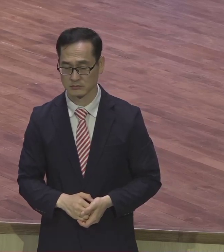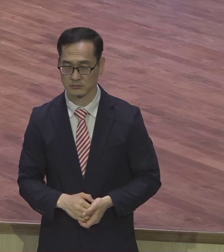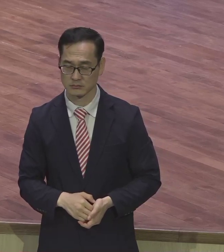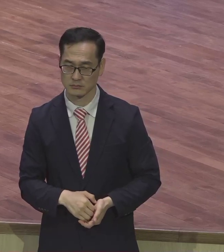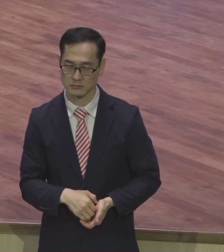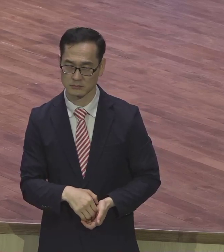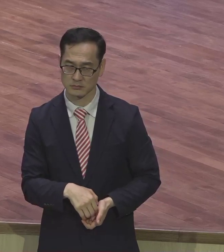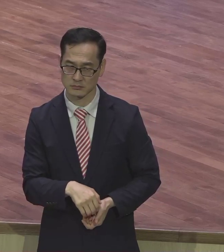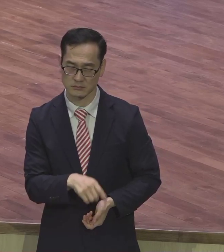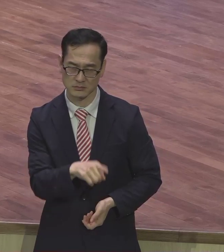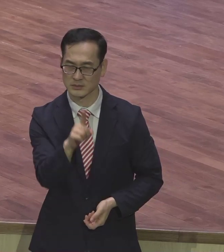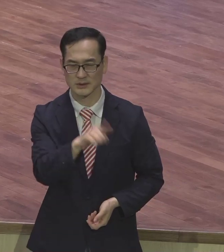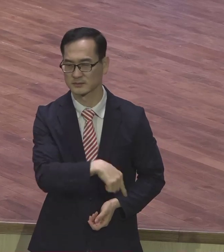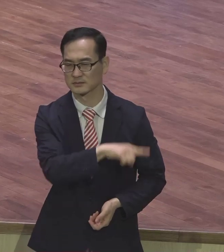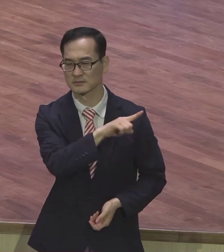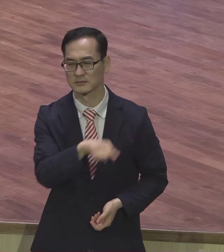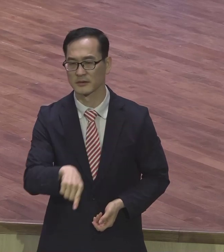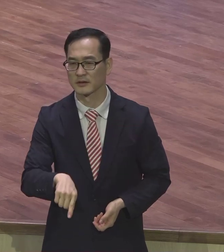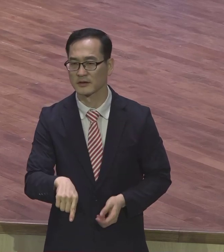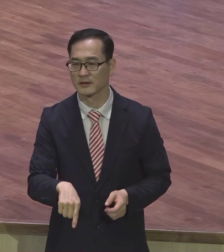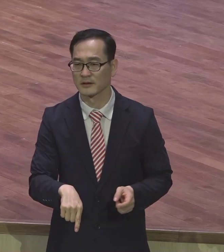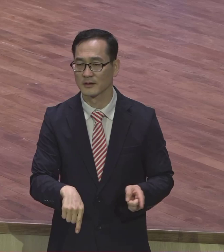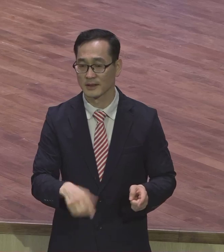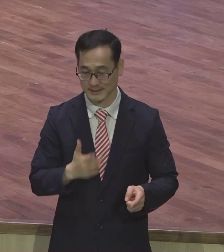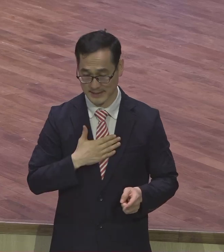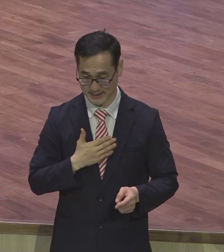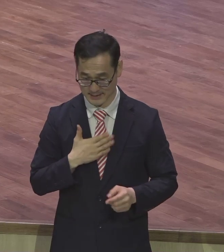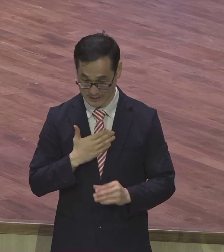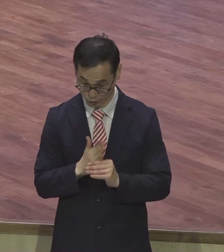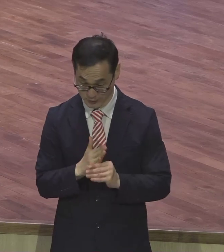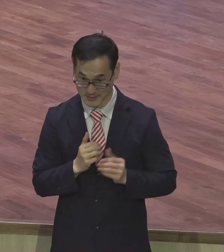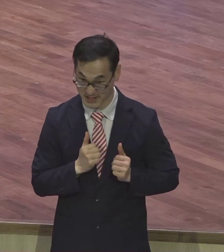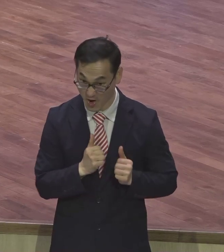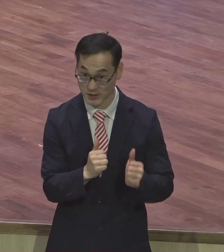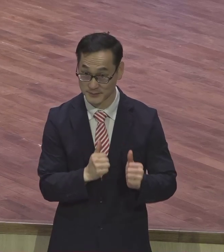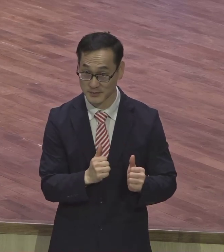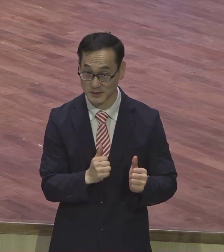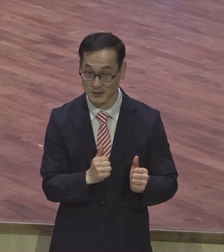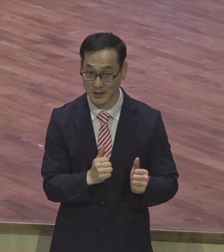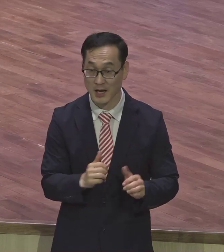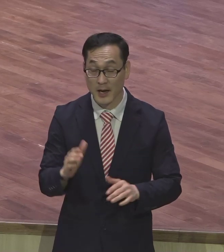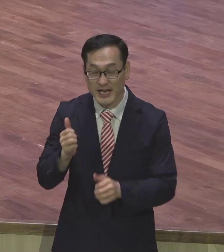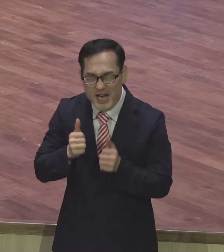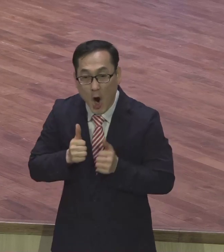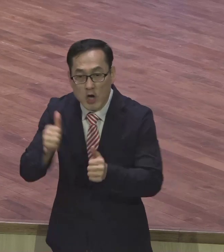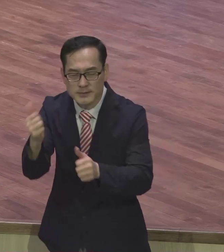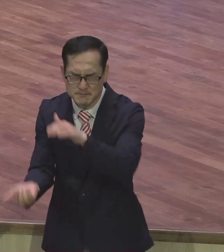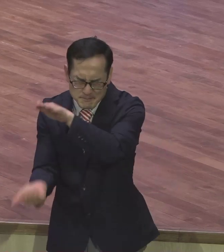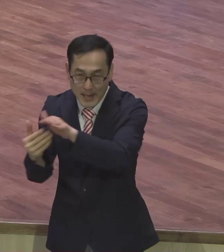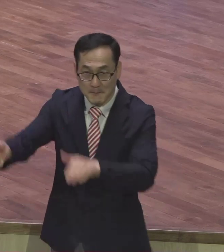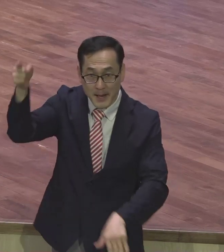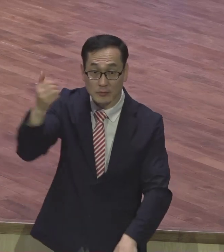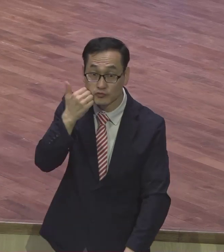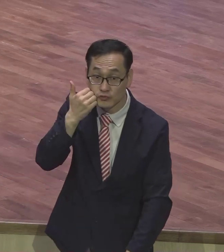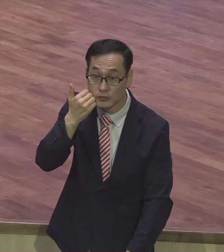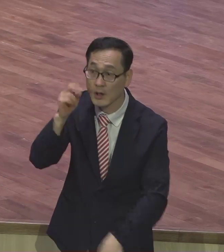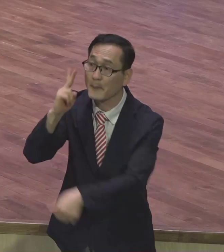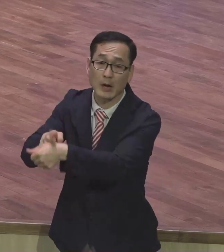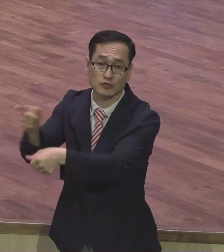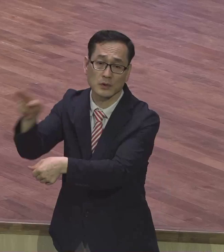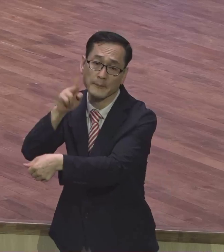사실 이 열심 하면요 사도 바울을 따라갈 적 없어요 바울도 바울도 유대인입니다